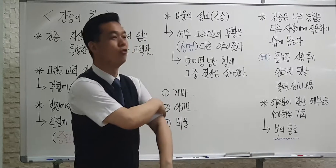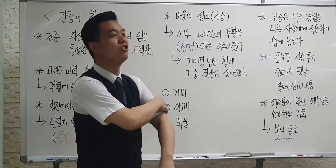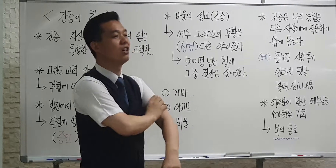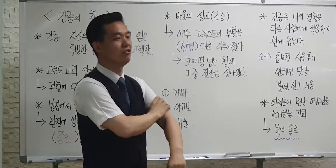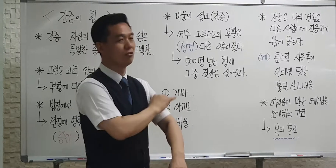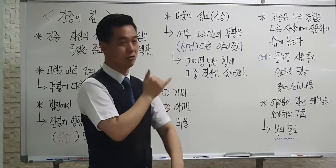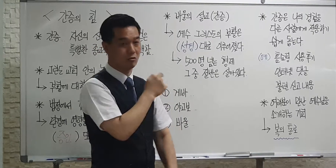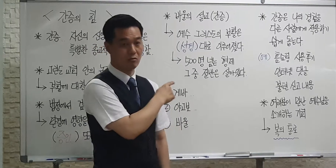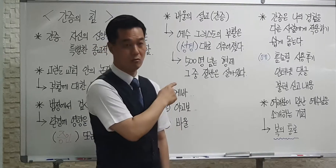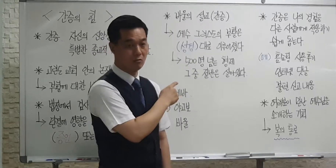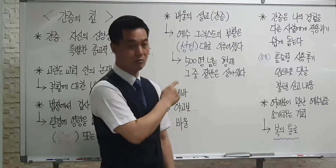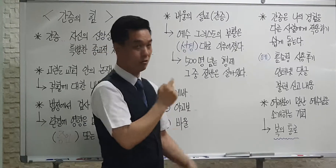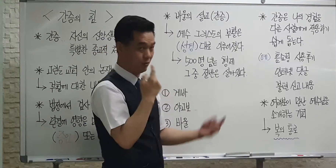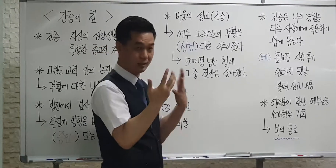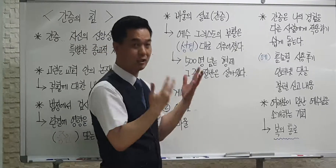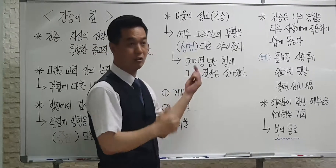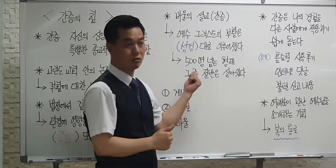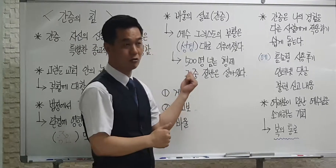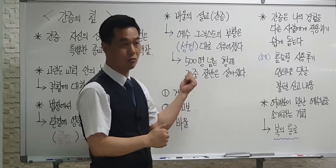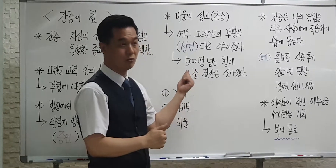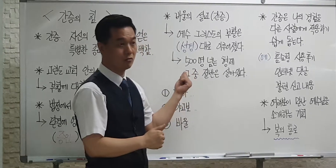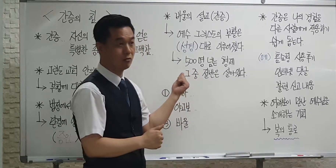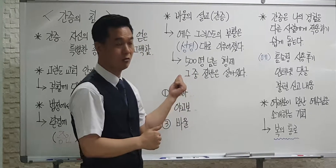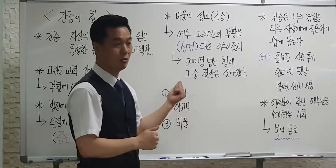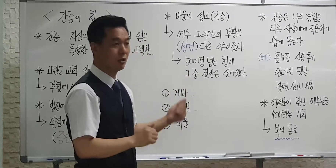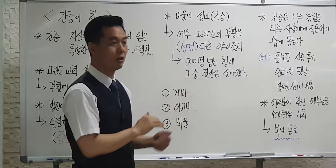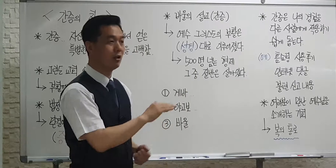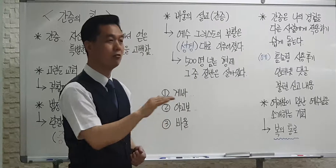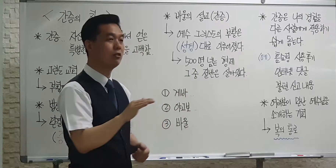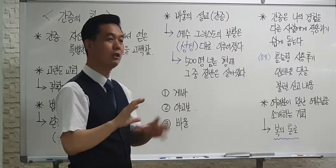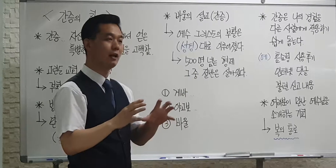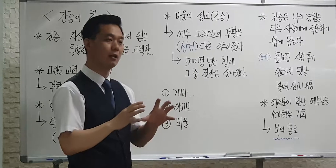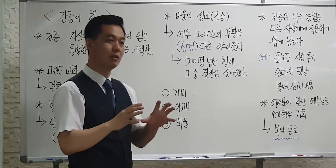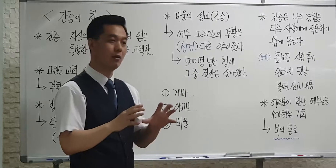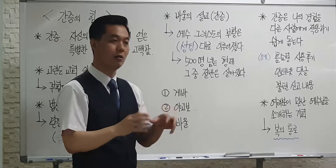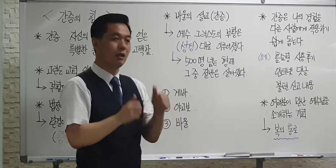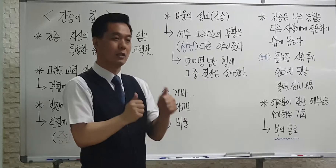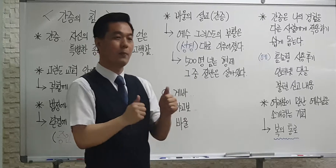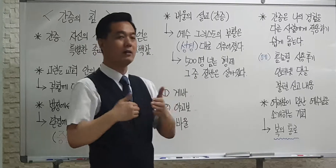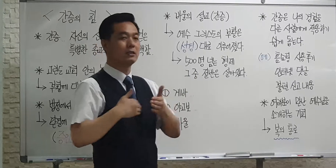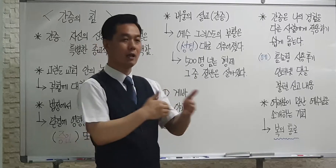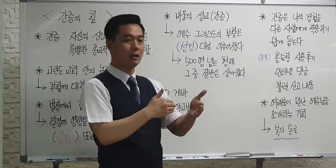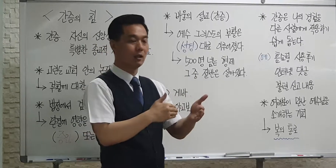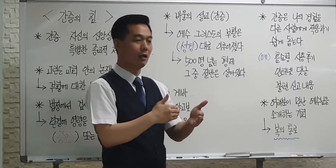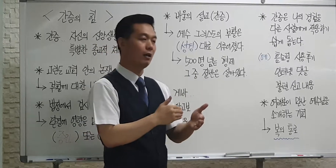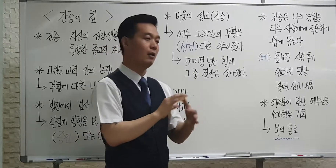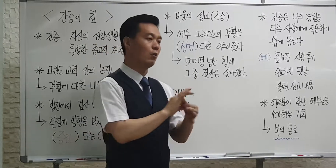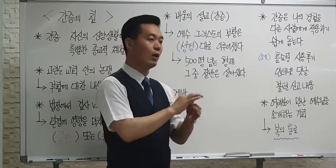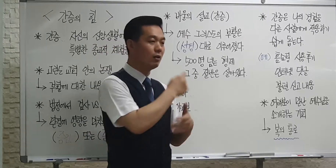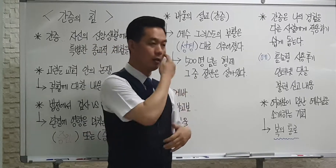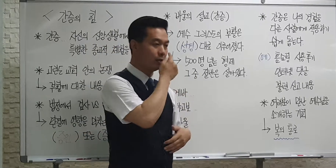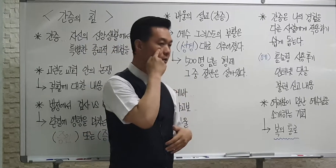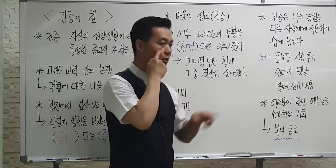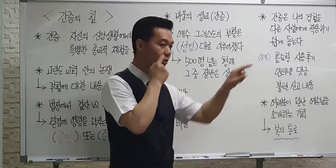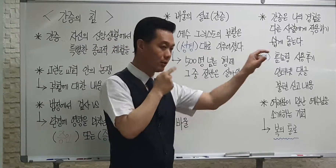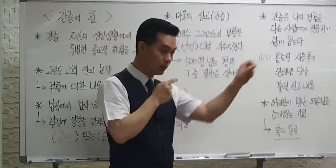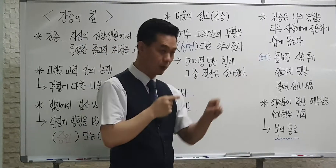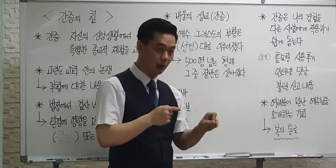권위가 있는 거죠. 확실한 거죠. 그러니까 우리나라 같으면 재판을 진행하다가 관련된 근거를